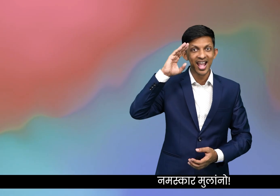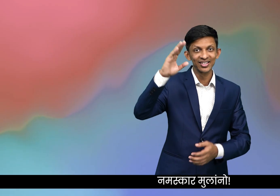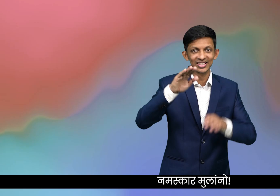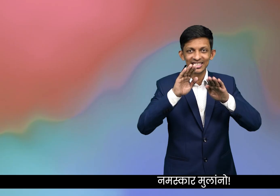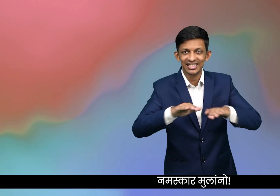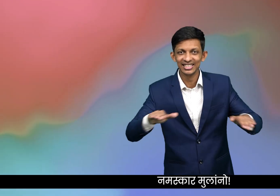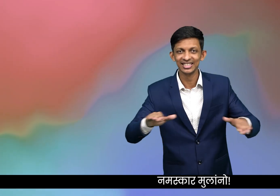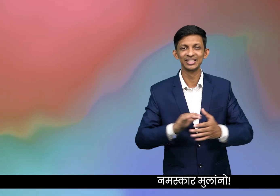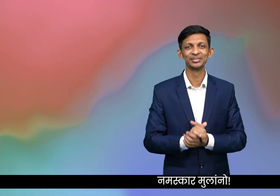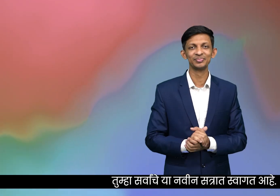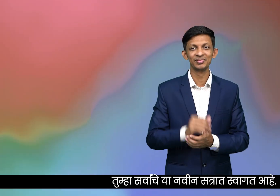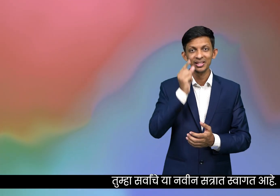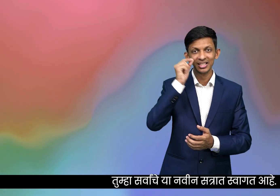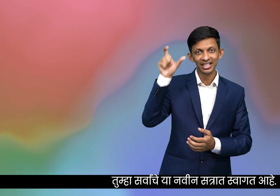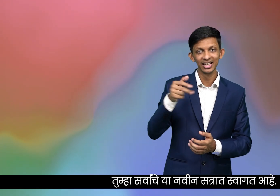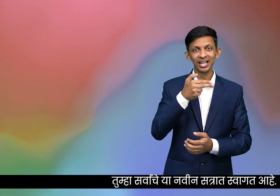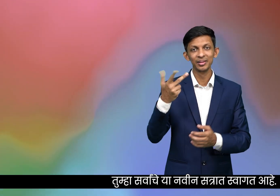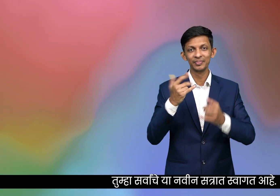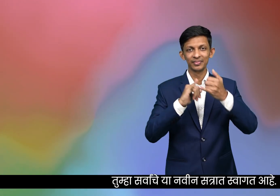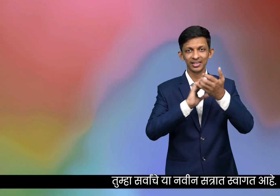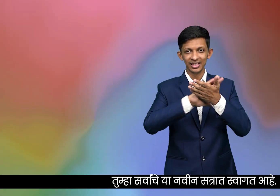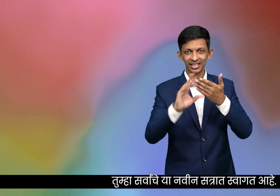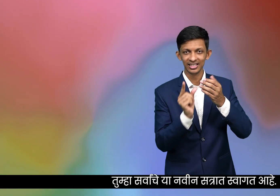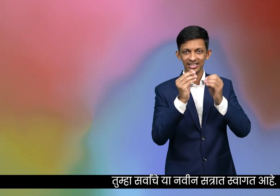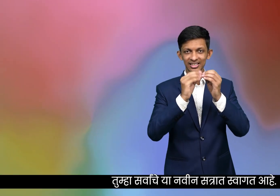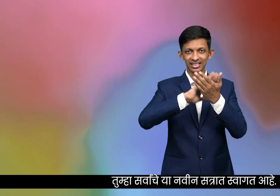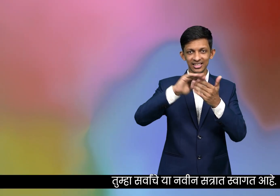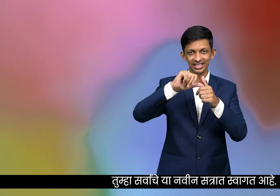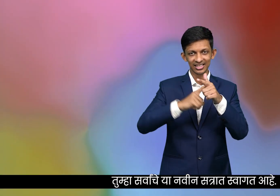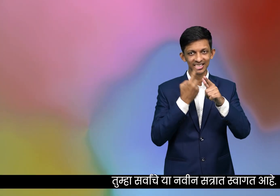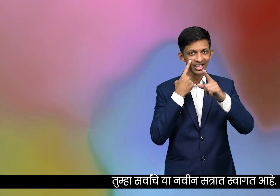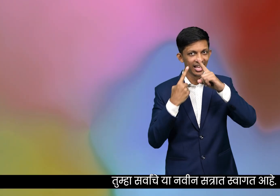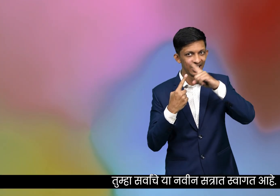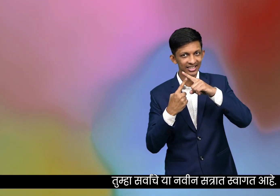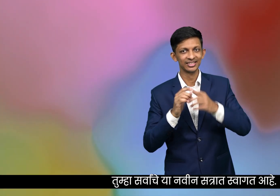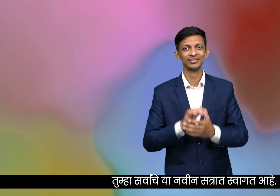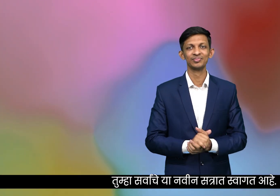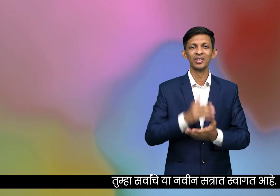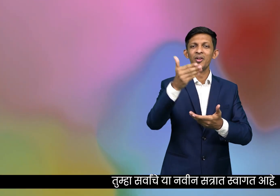नमस्कार मुलांनो, तुम्हा सर्वांचे नवीन सत्रात स्वागत आहे.